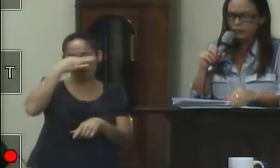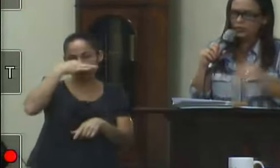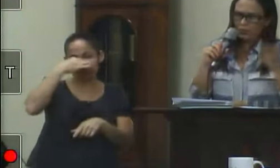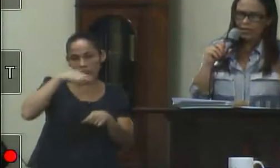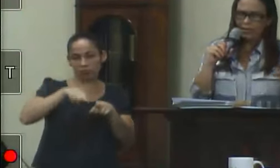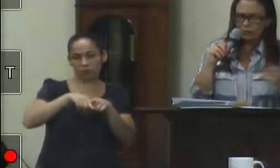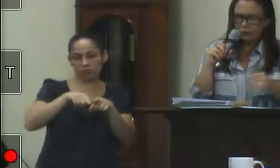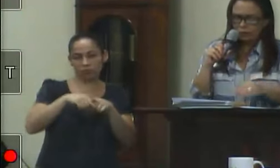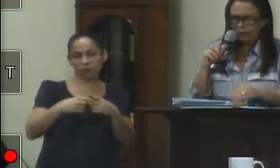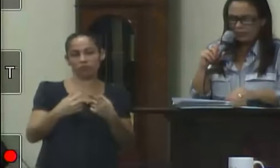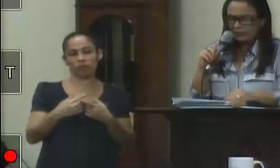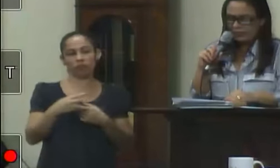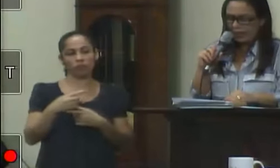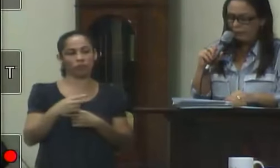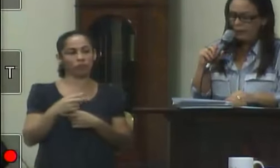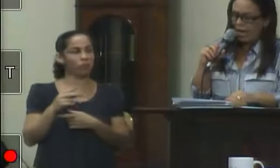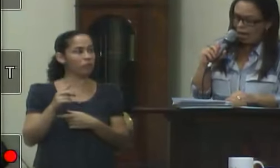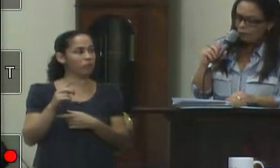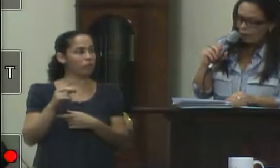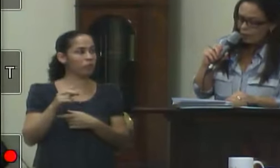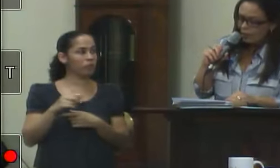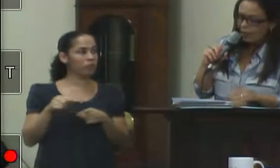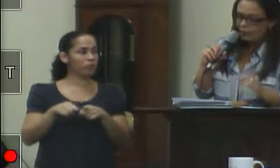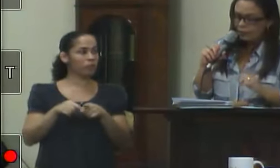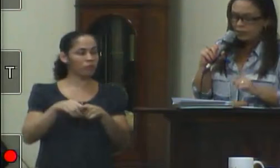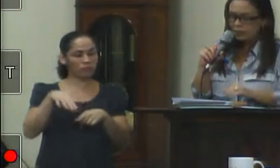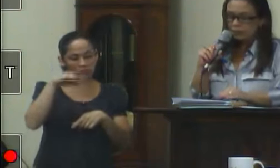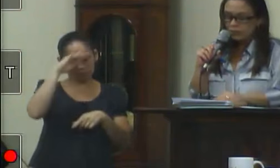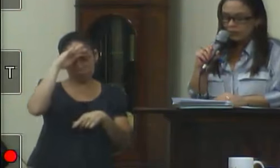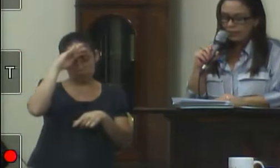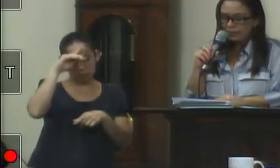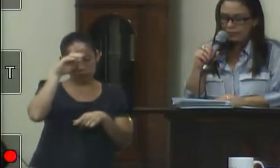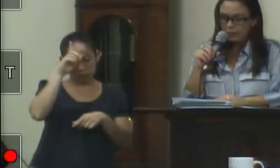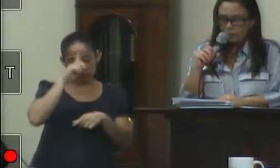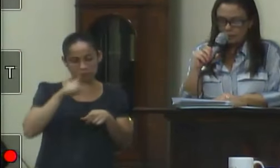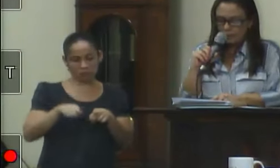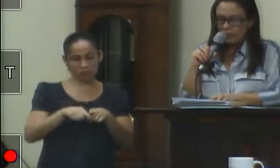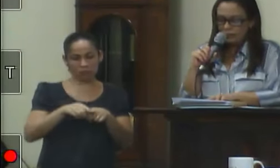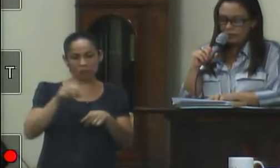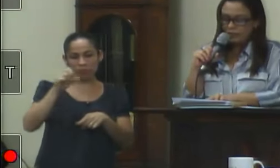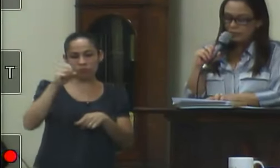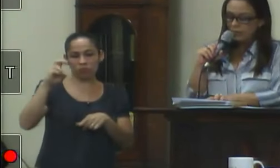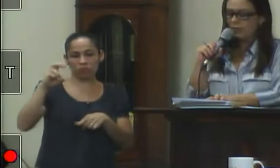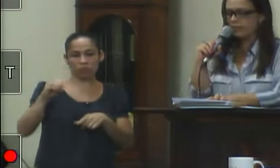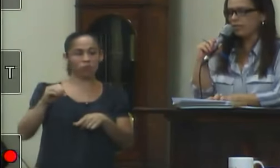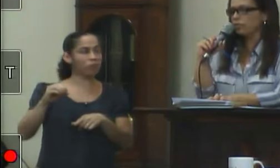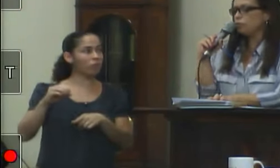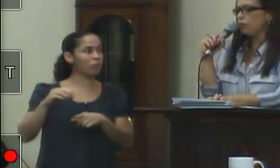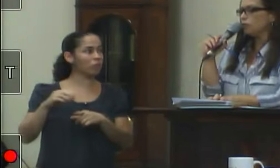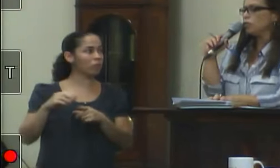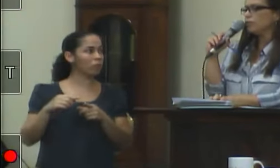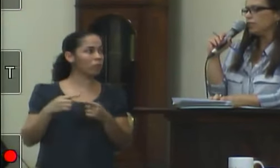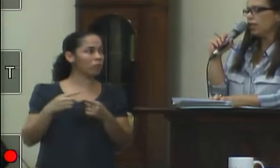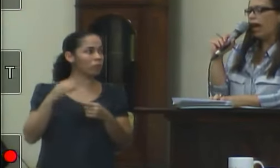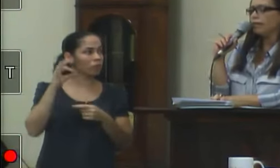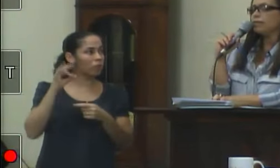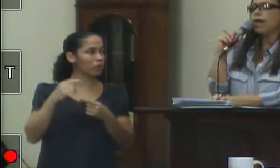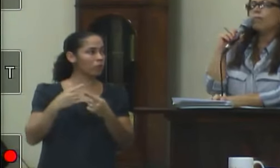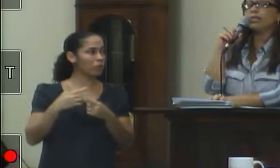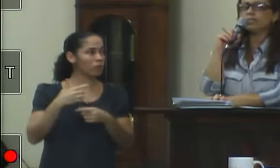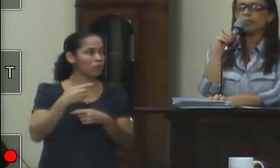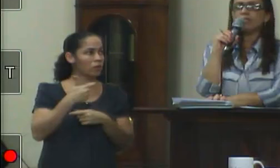93%, que era 90% até. A febre amarela, nós estamos em 85%, nós temos 57 mil pessoas